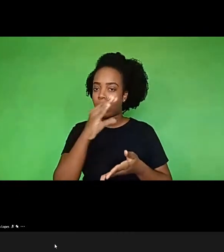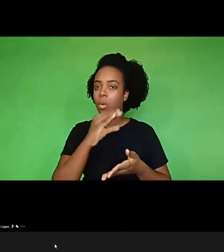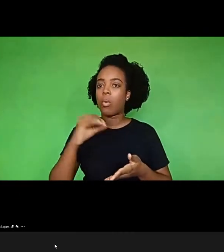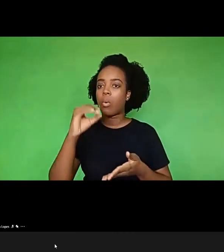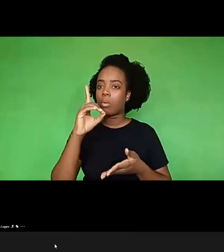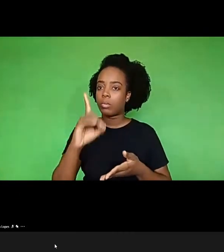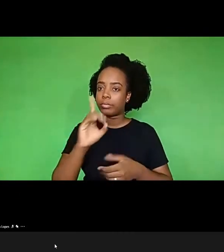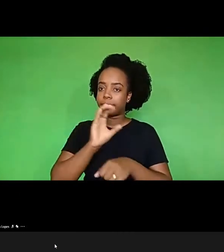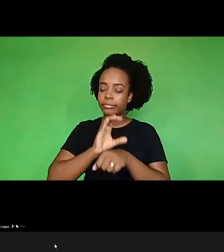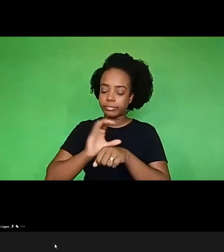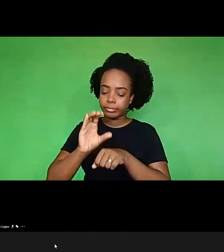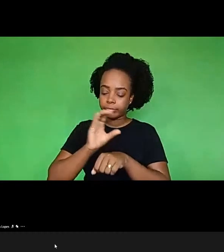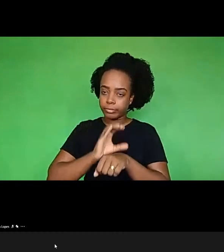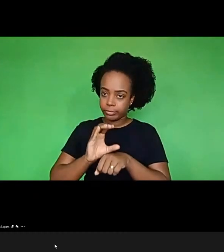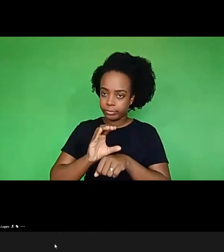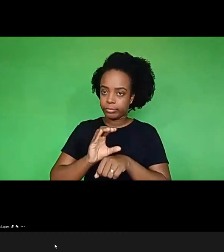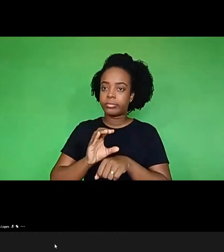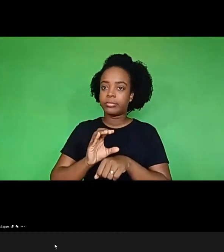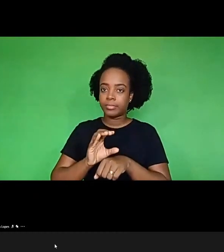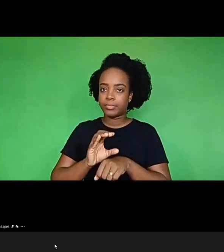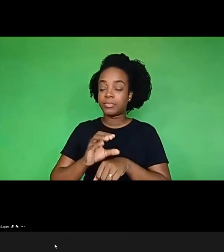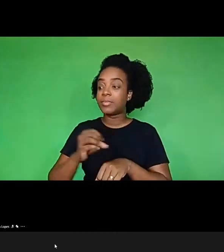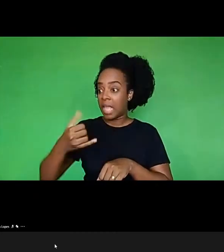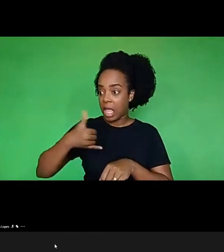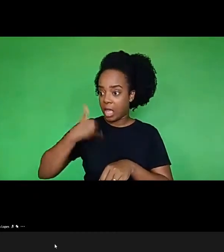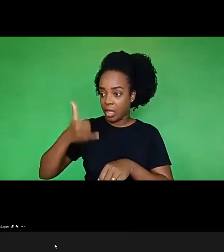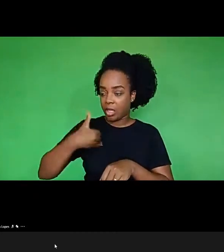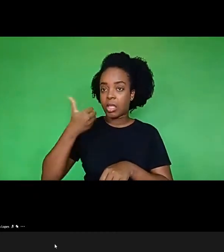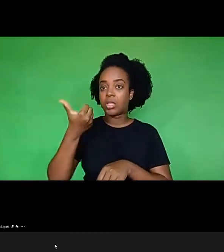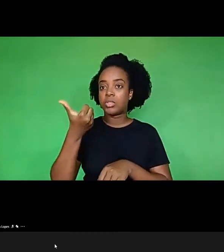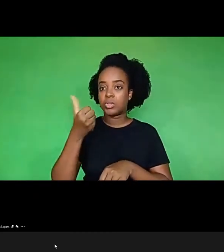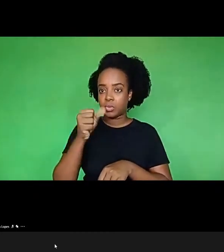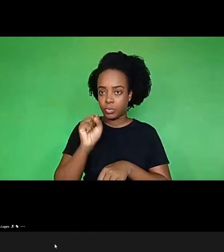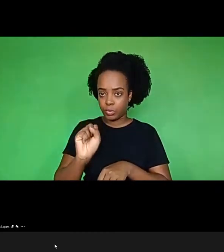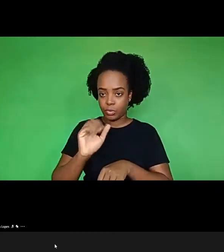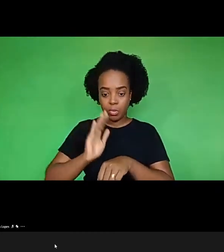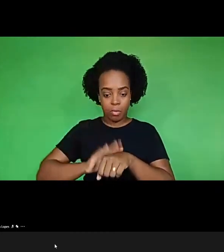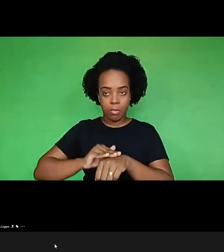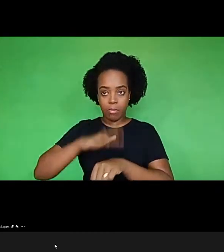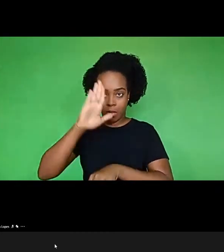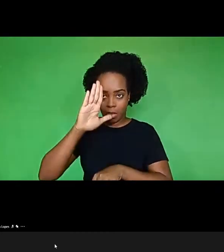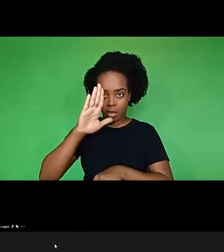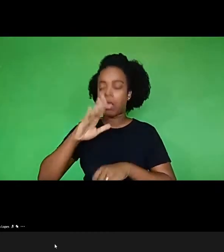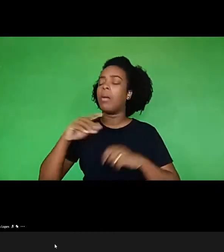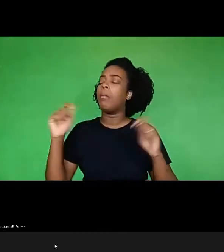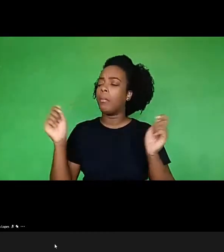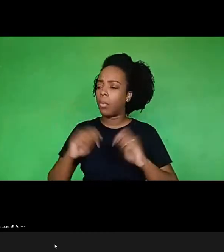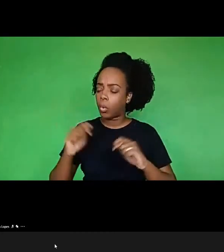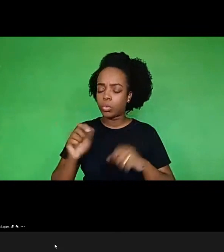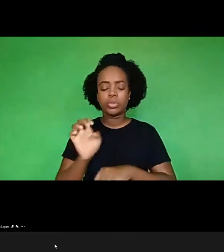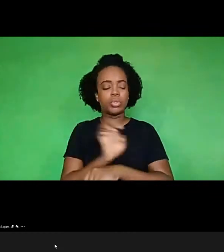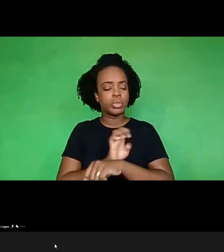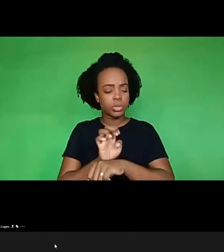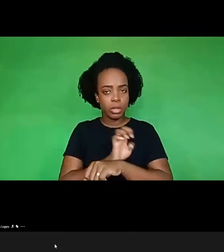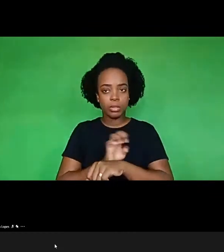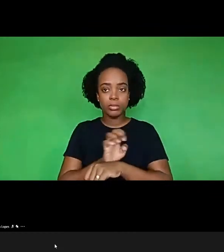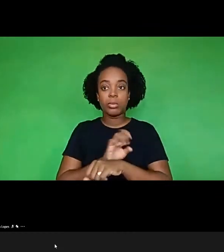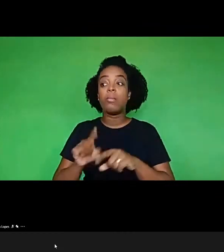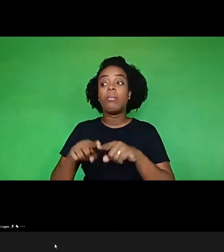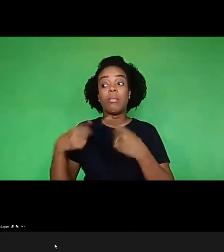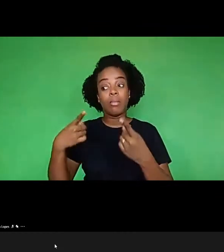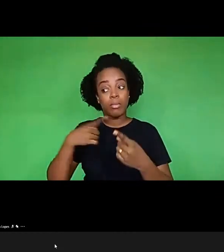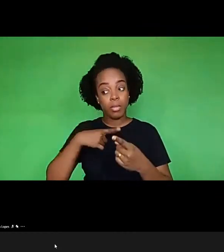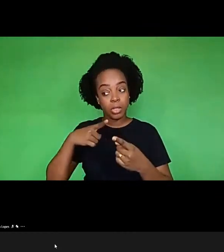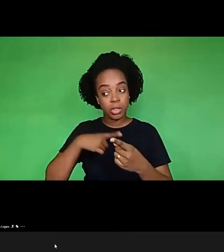estágios para aqueles que são maiores de 18 já são possíveis, mediante algumas regras, tá certo? Então, eu sugiro